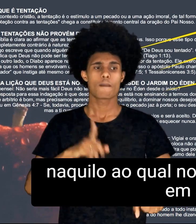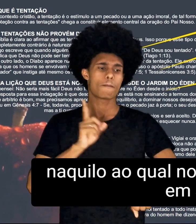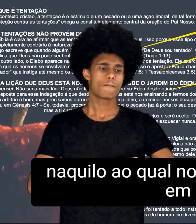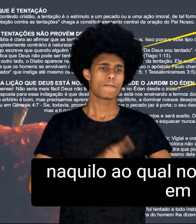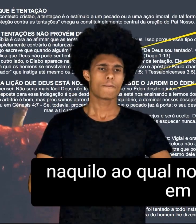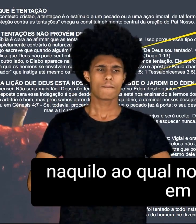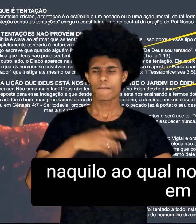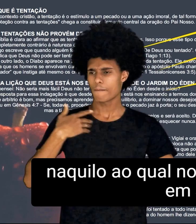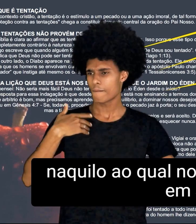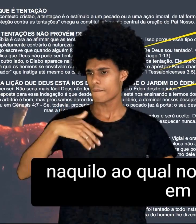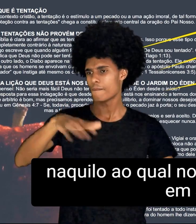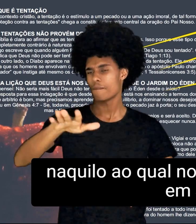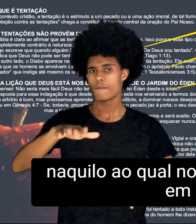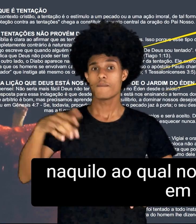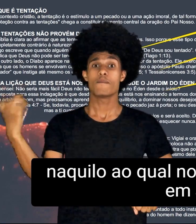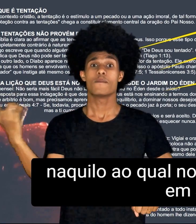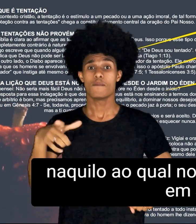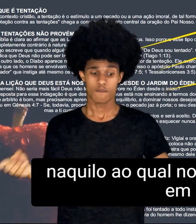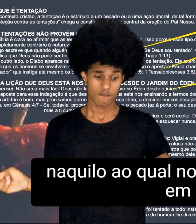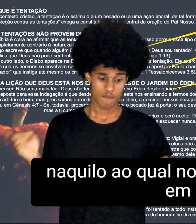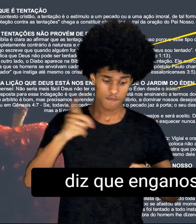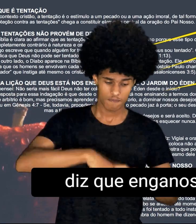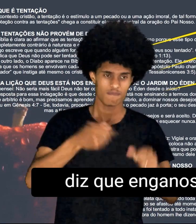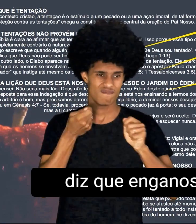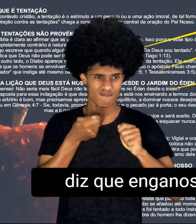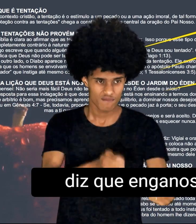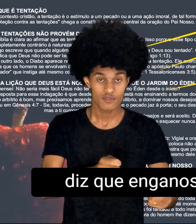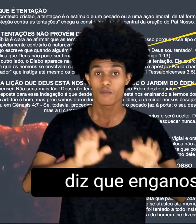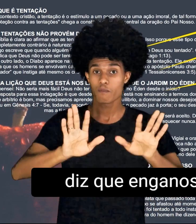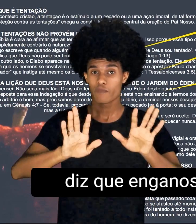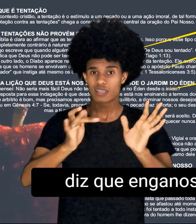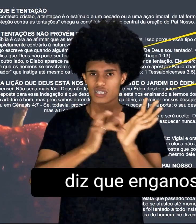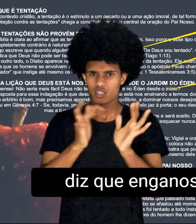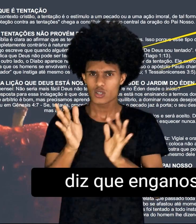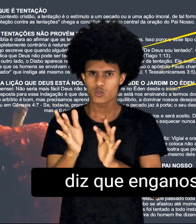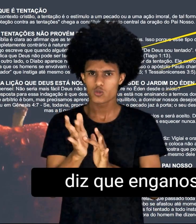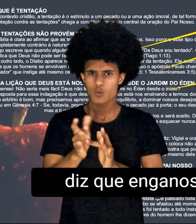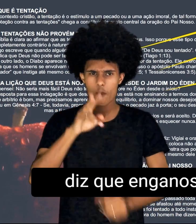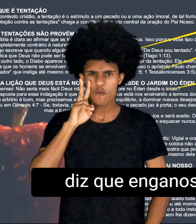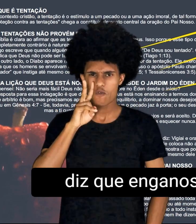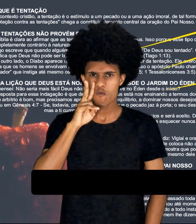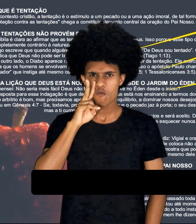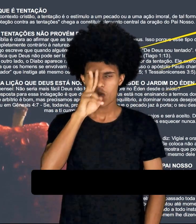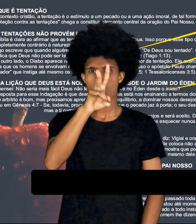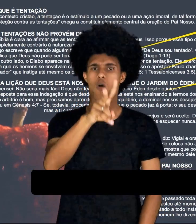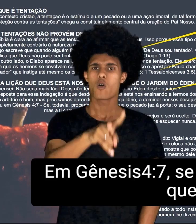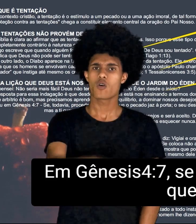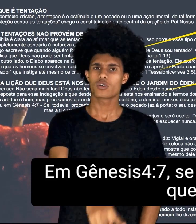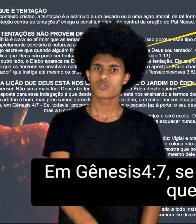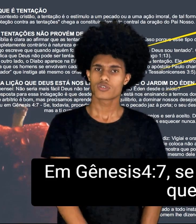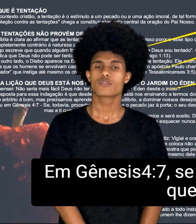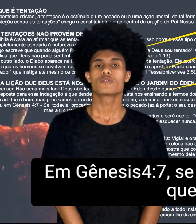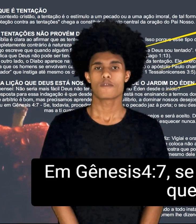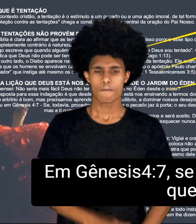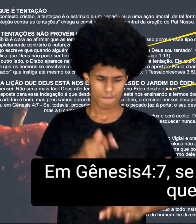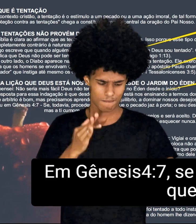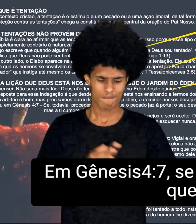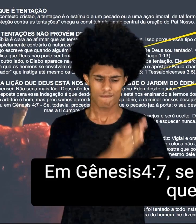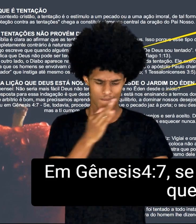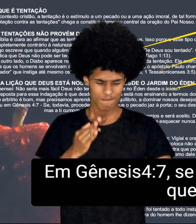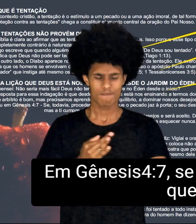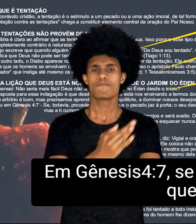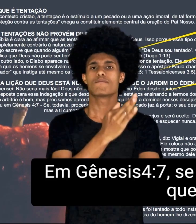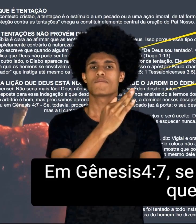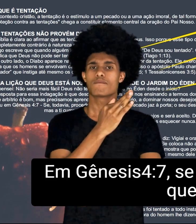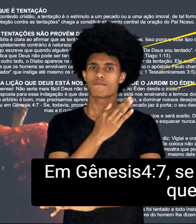coração deseja. Por isso em Jeremias 17,9 diz que enganoso é o coração do homem, ok? Em Gênesis 4,7, se